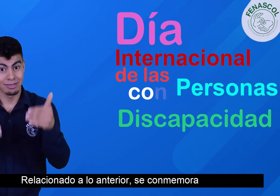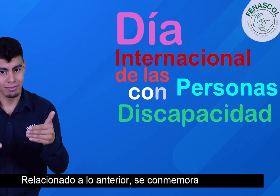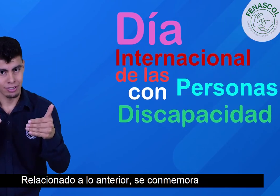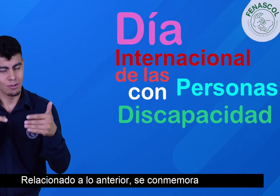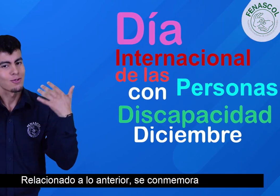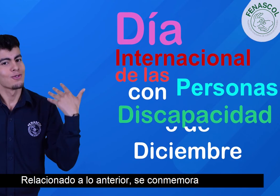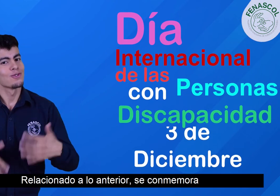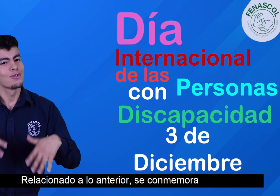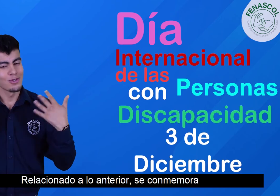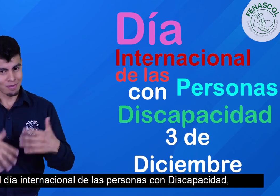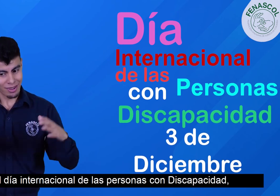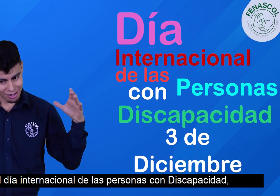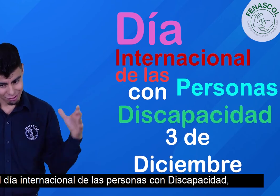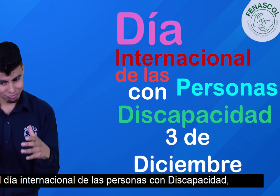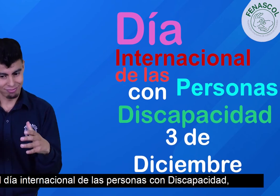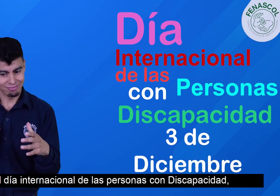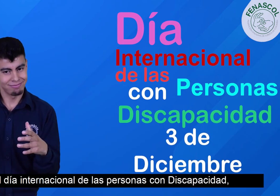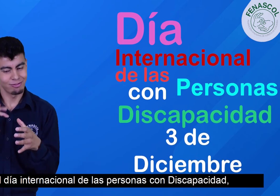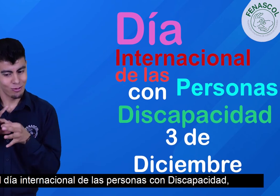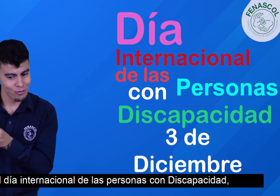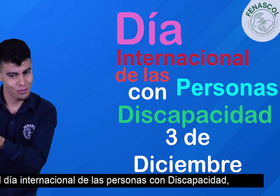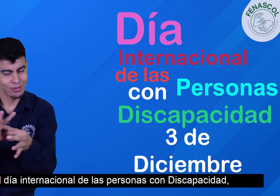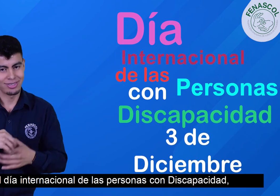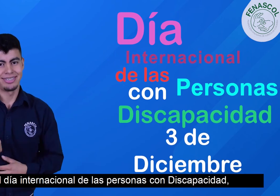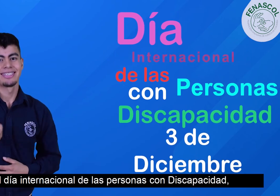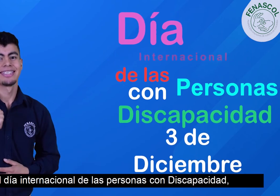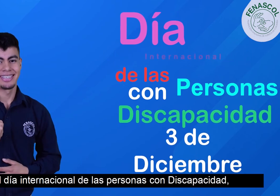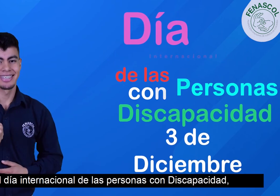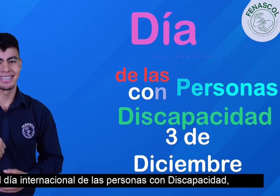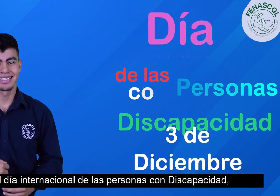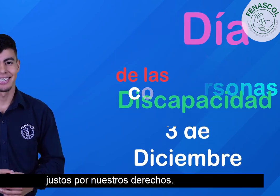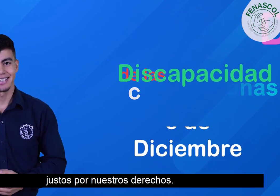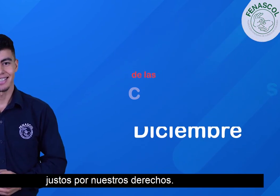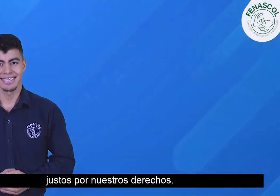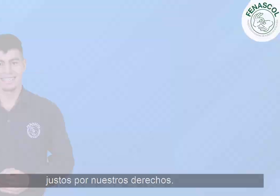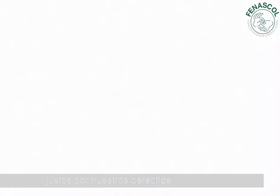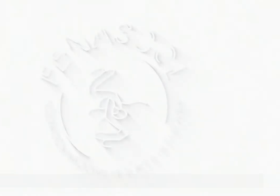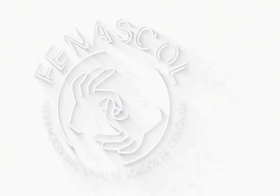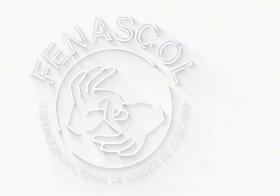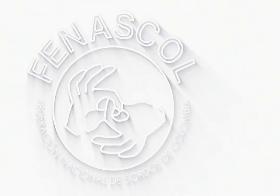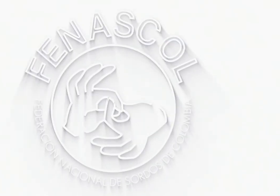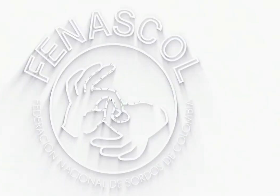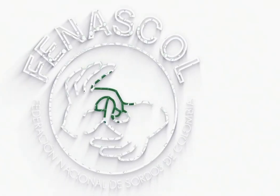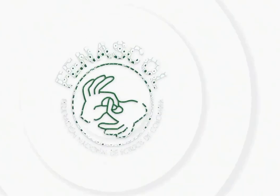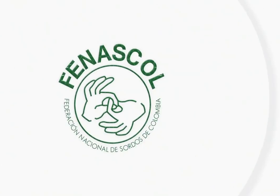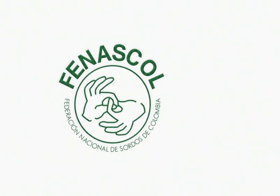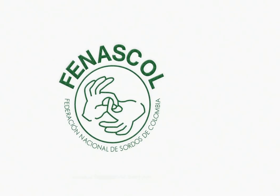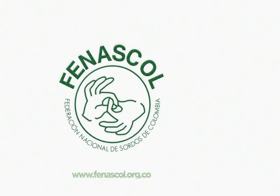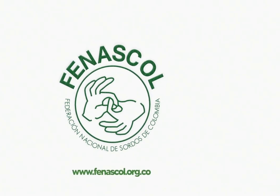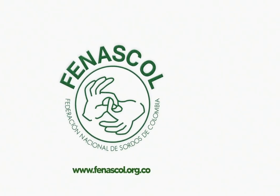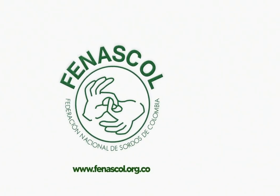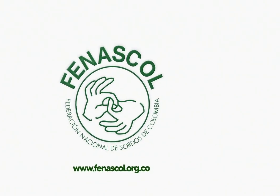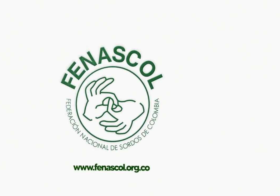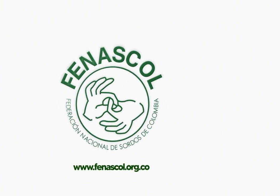a lo anterior se conmemora el día internacional de las personas con discapacidad juntos por nuestros derechos y Gracias por